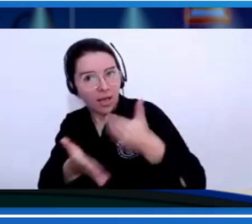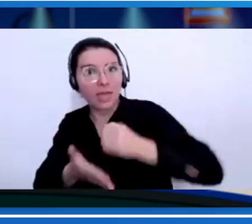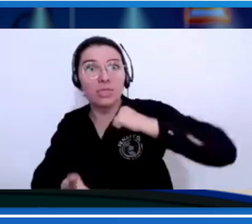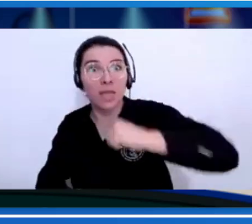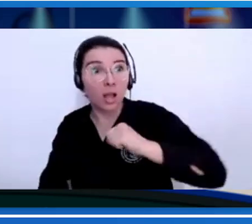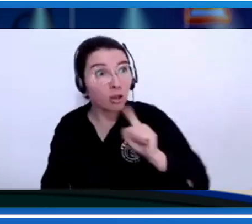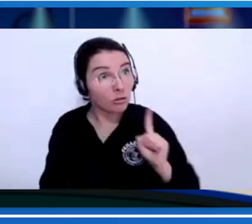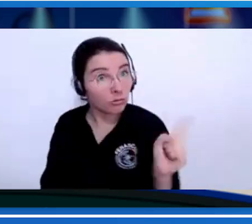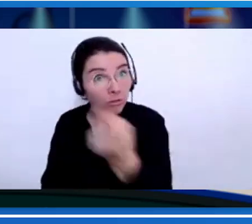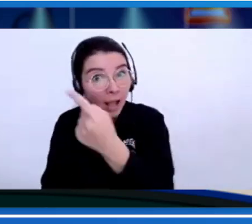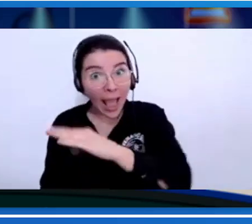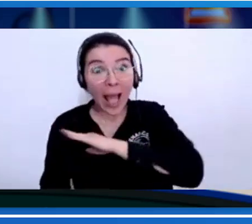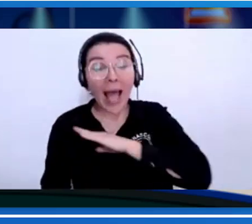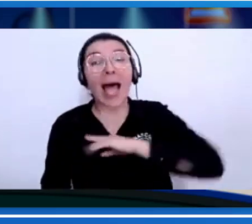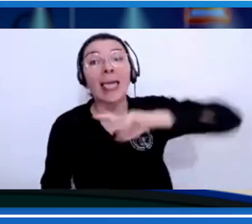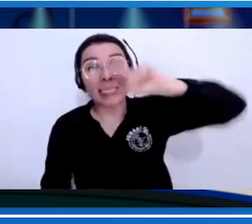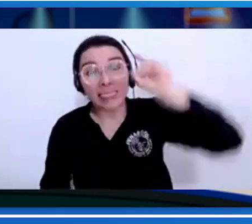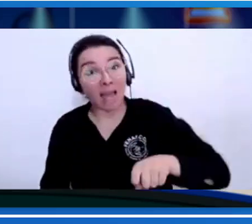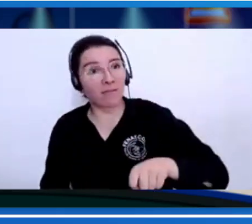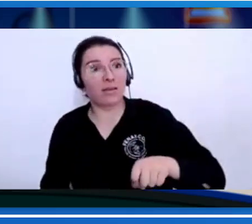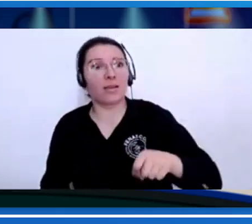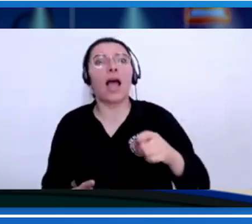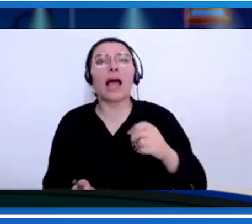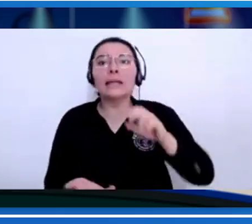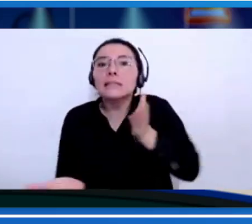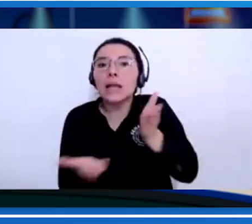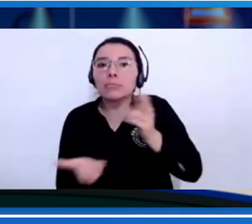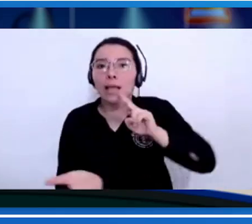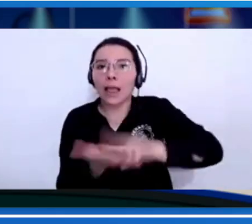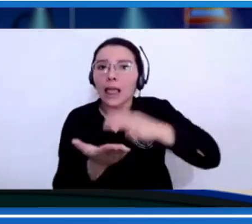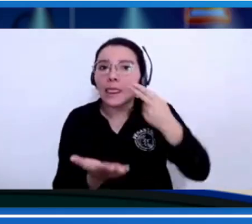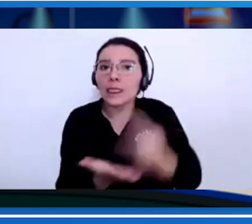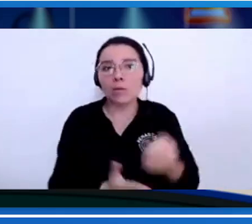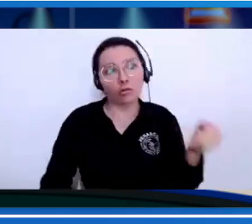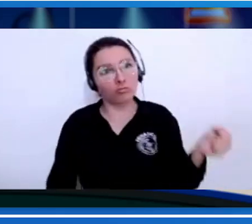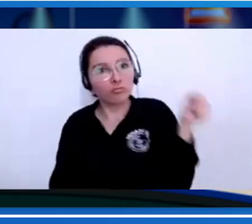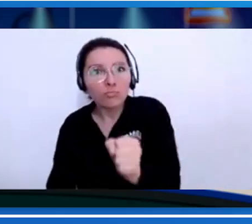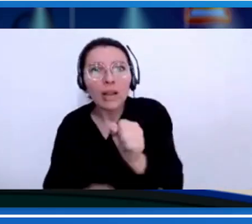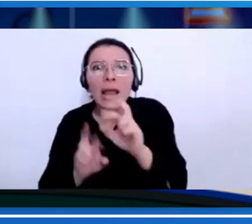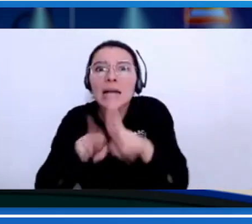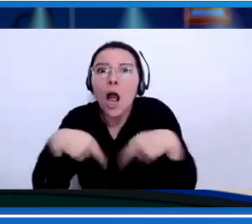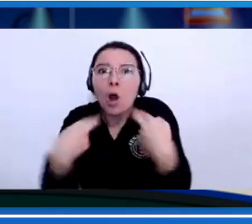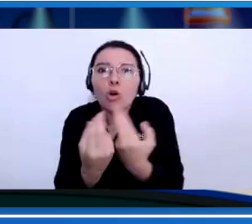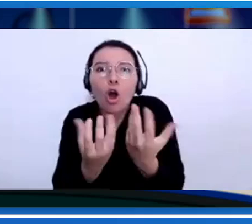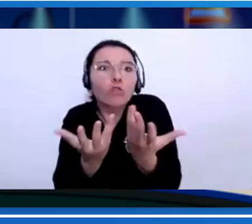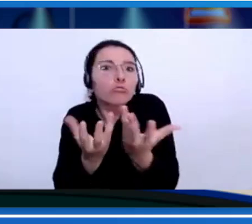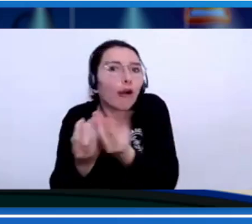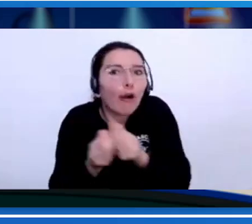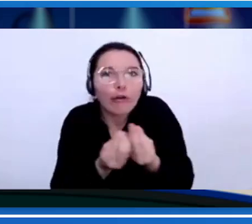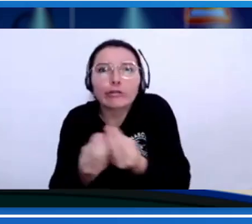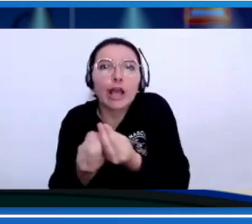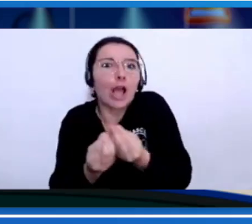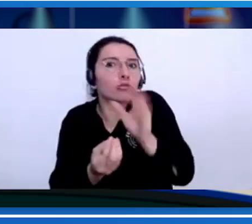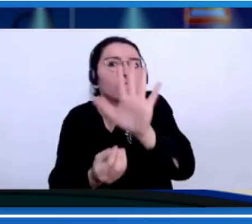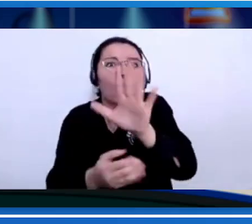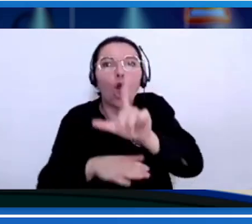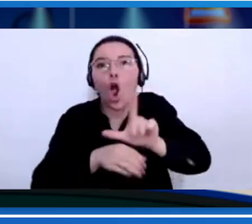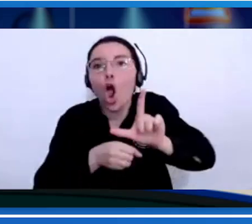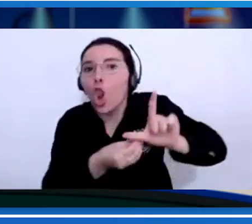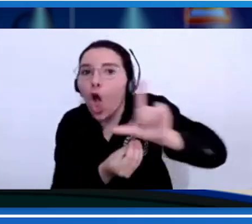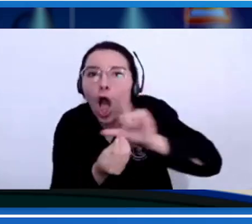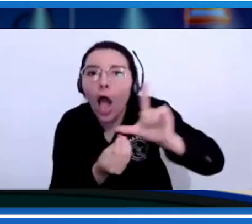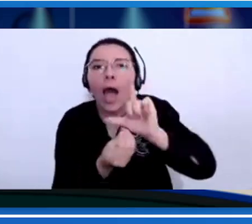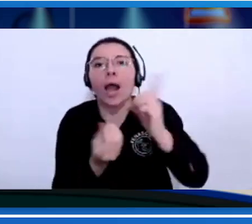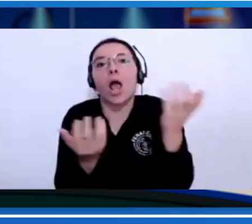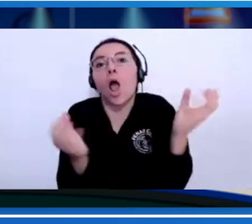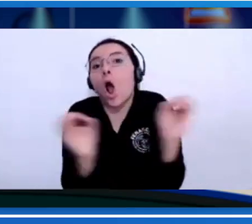garantizar los servicios de intérpretes en cada una de las sesiones de los consejos locales de discapacidad